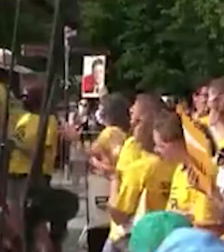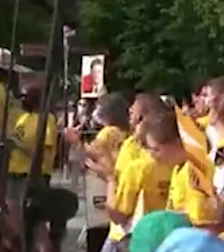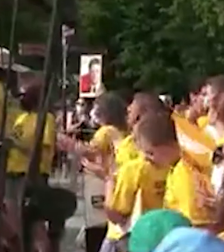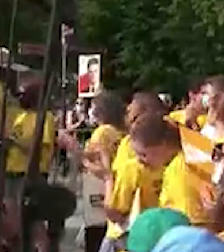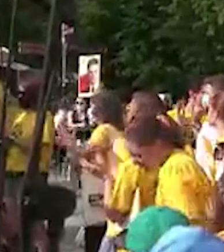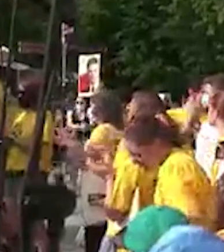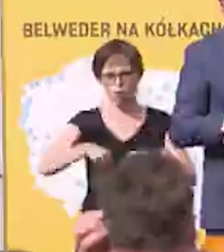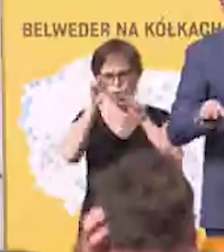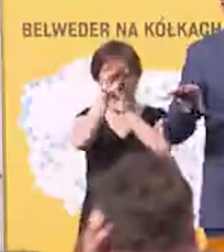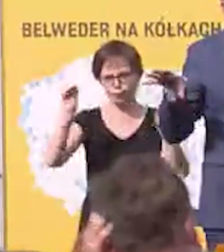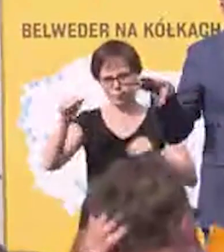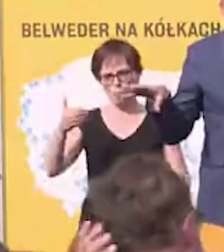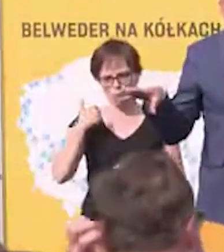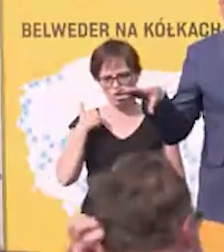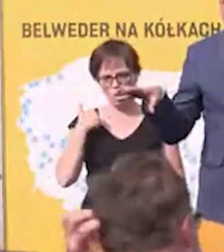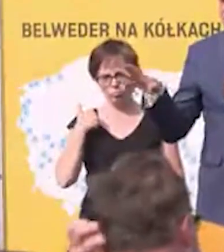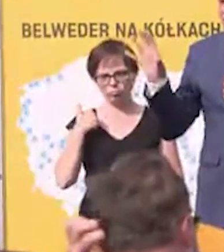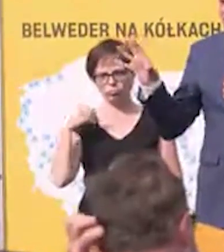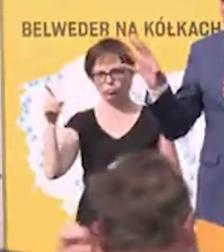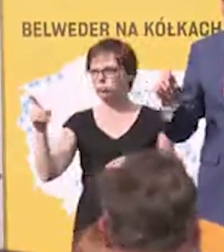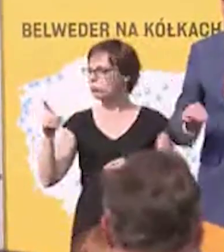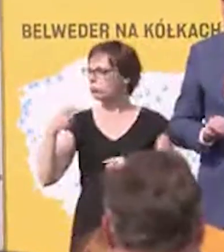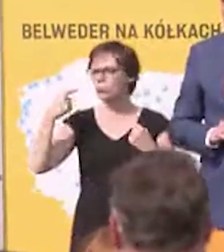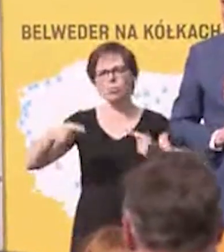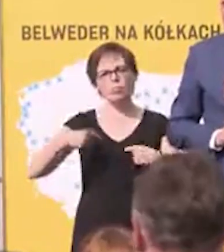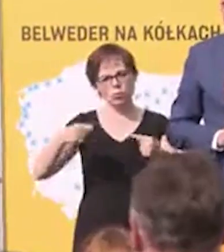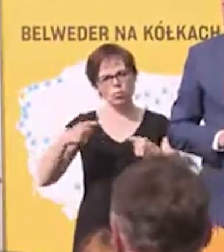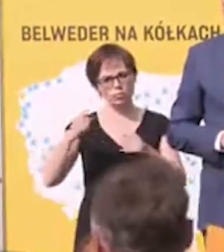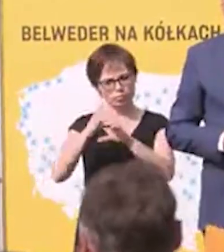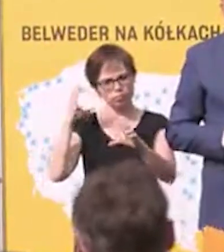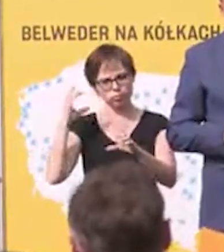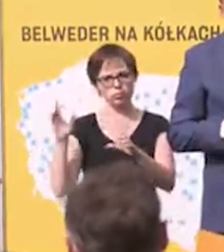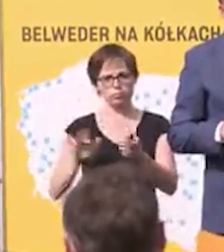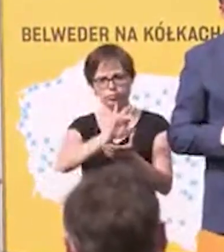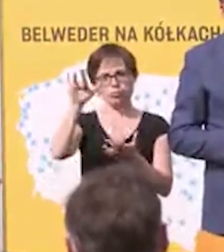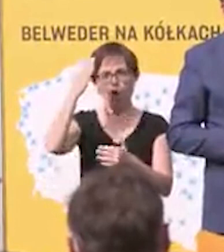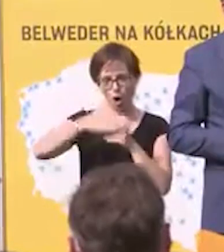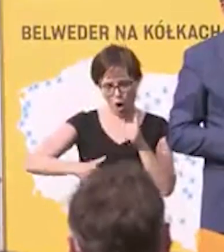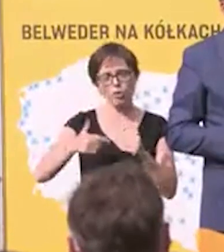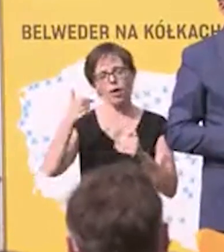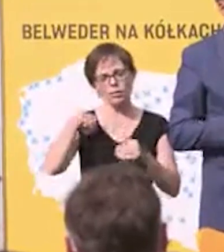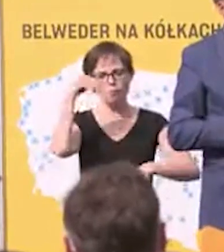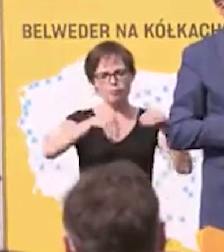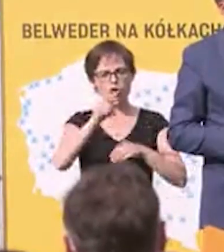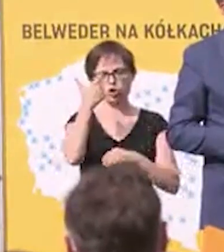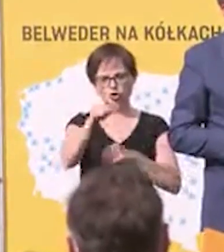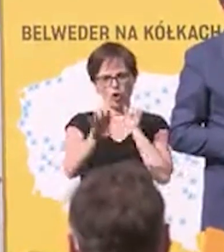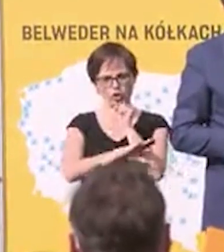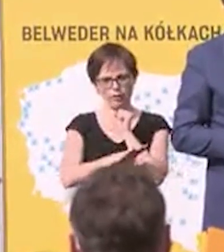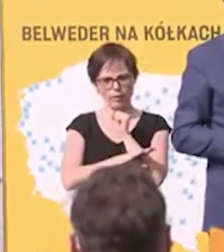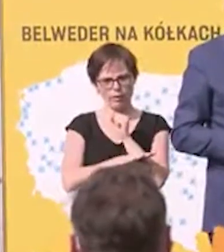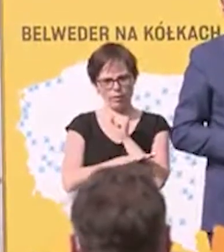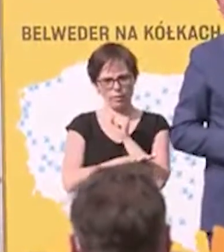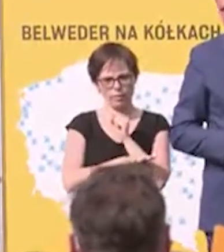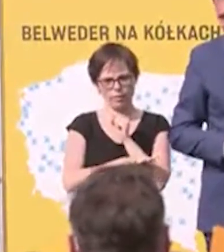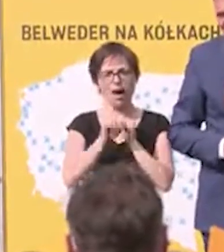Zapowiadałem wam tutaj, że po zakończeniu trasy Belwederu na kółkach posadzimy ponad 100 drzew. W tych dniach posadzimy